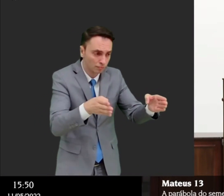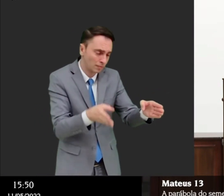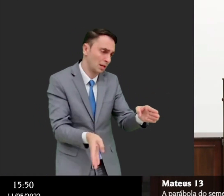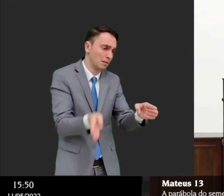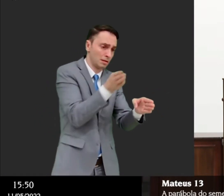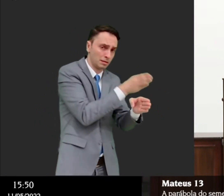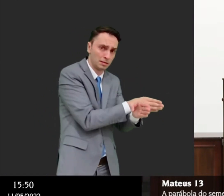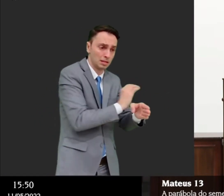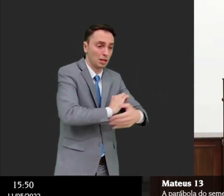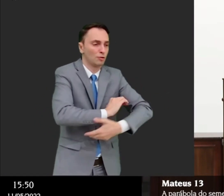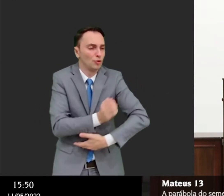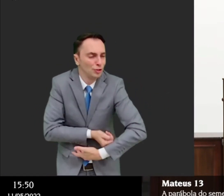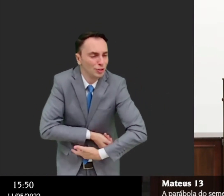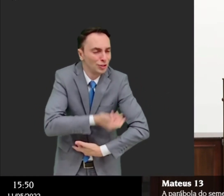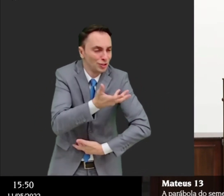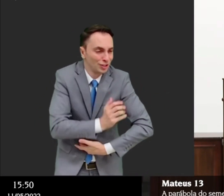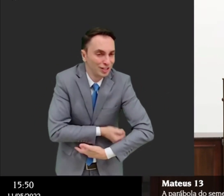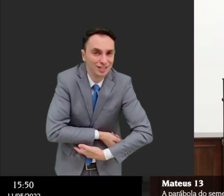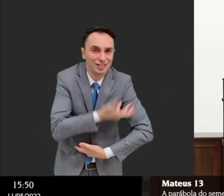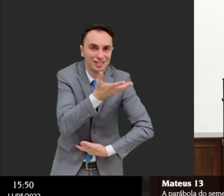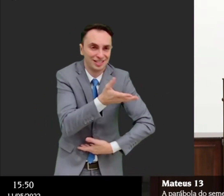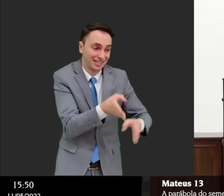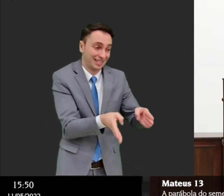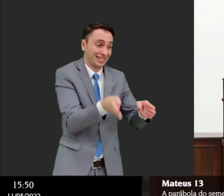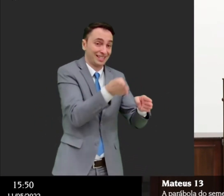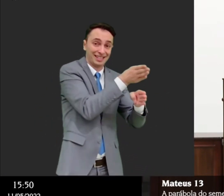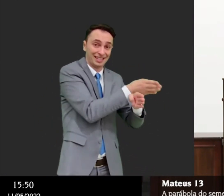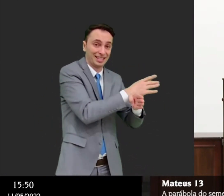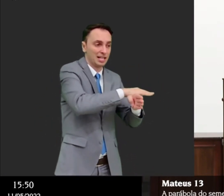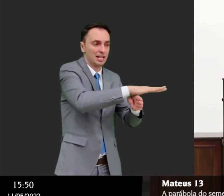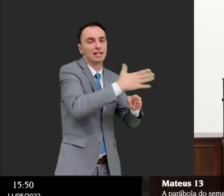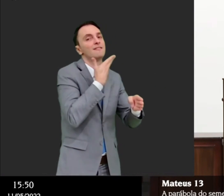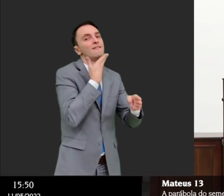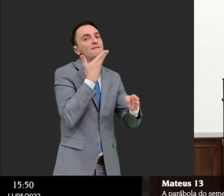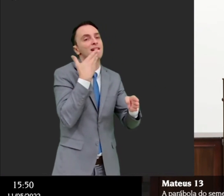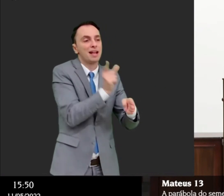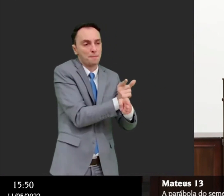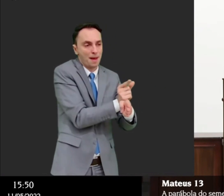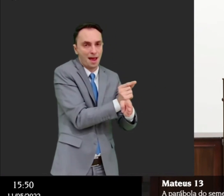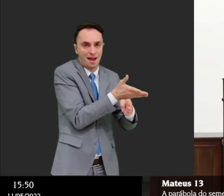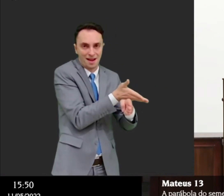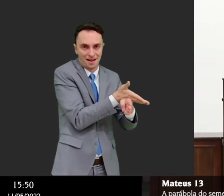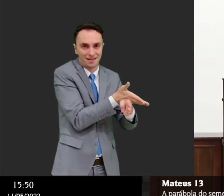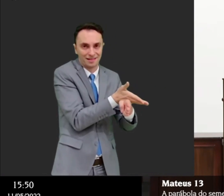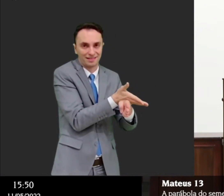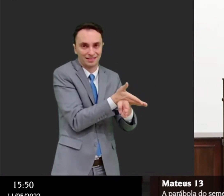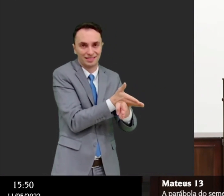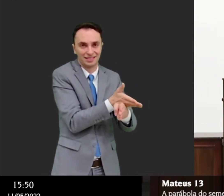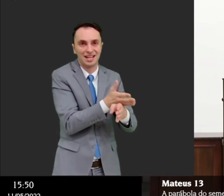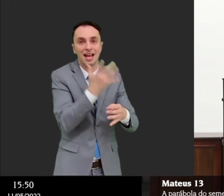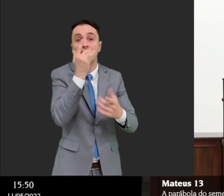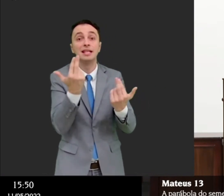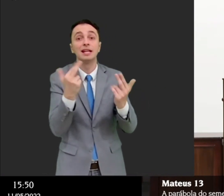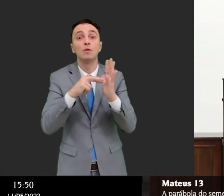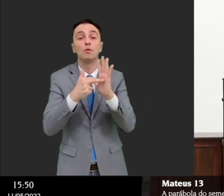apanhar a semente. Então, pegava a semente, mas que coisa maravilhosa, mas que benção, isto sim que é uma